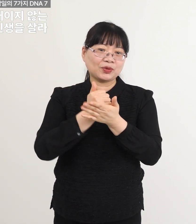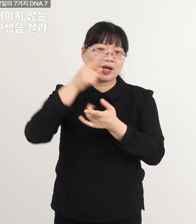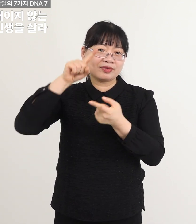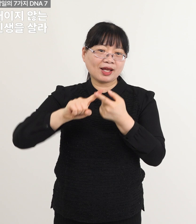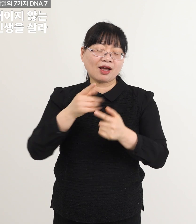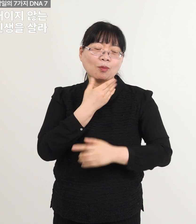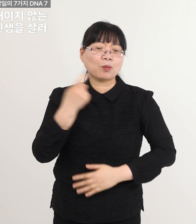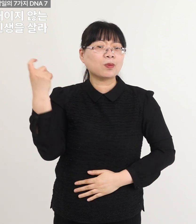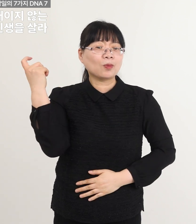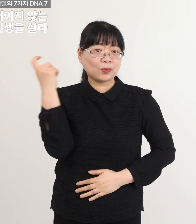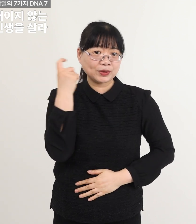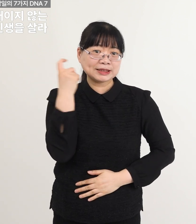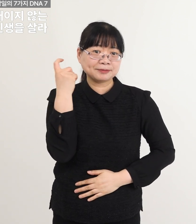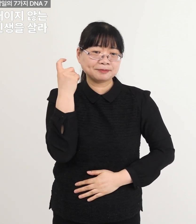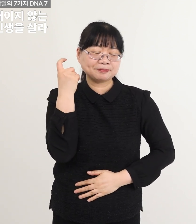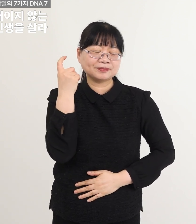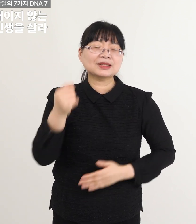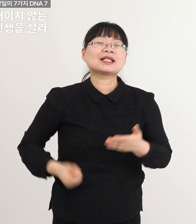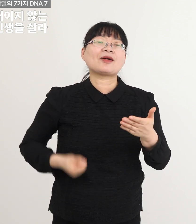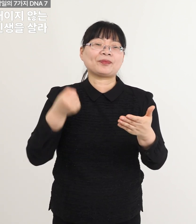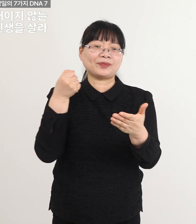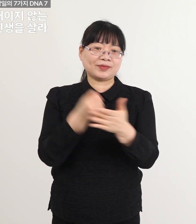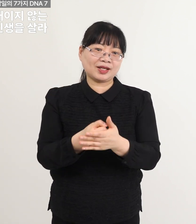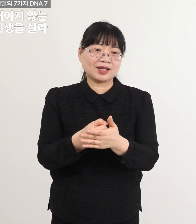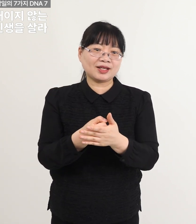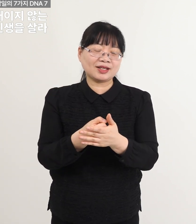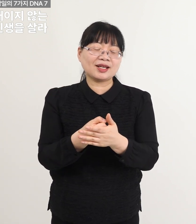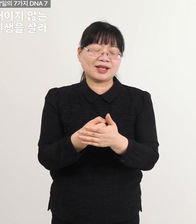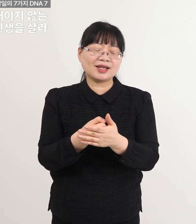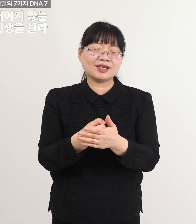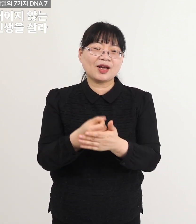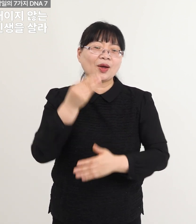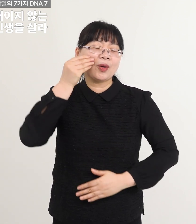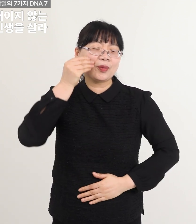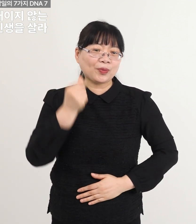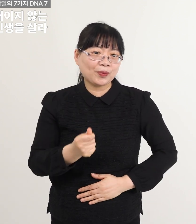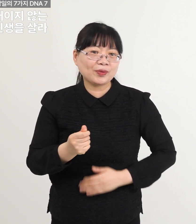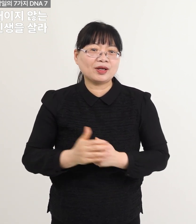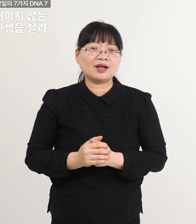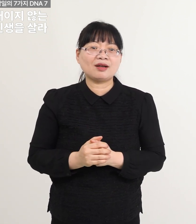대한 복음이 담대하게 거침없이